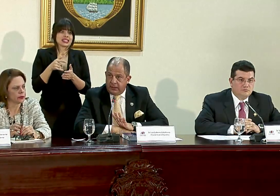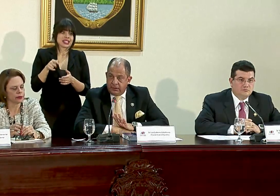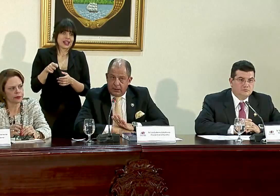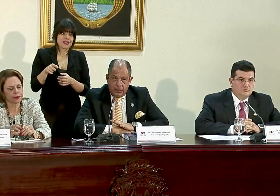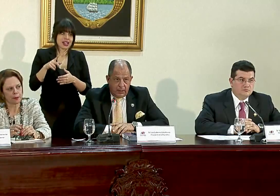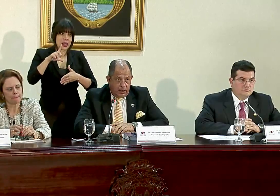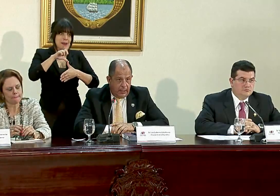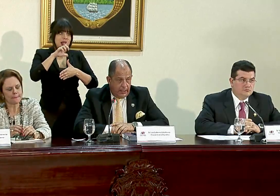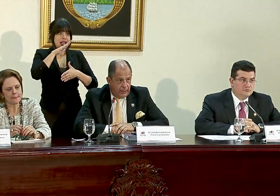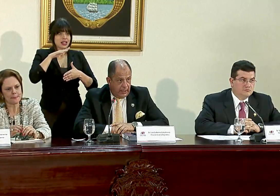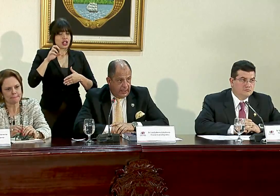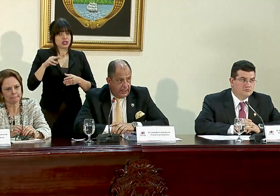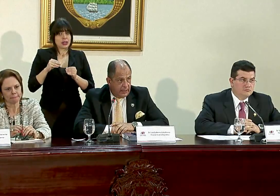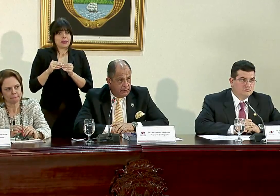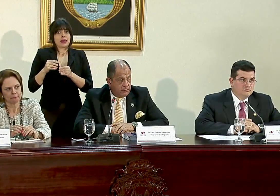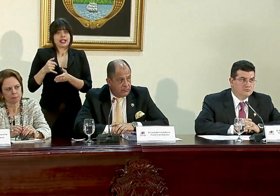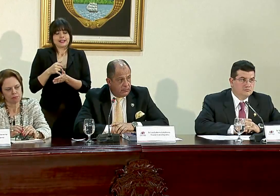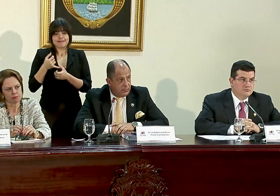América Latina